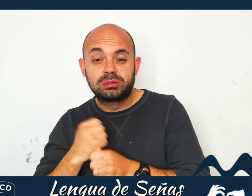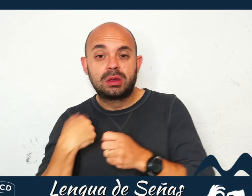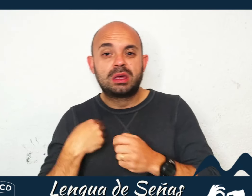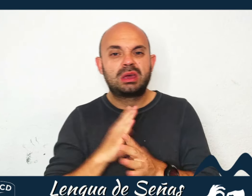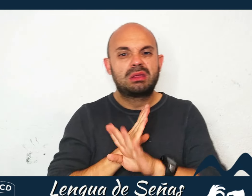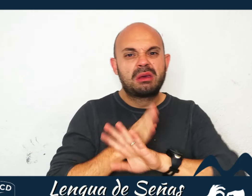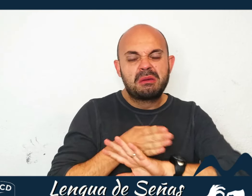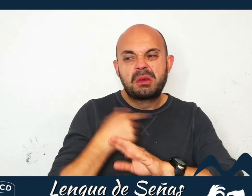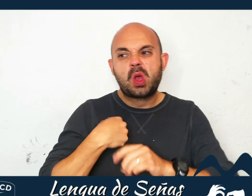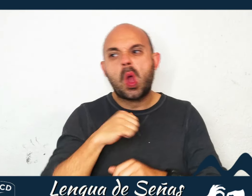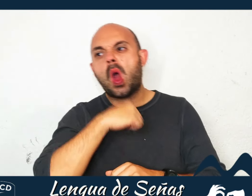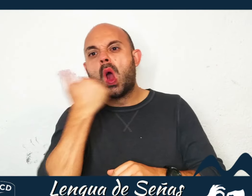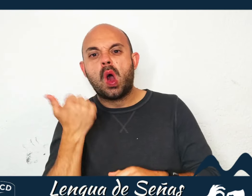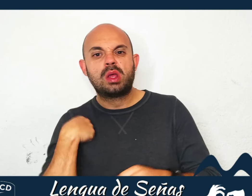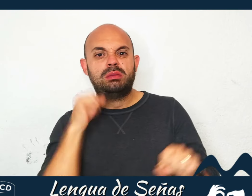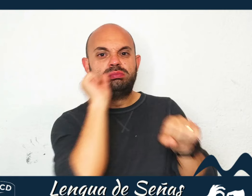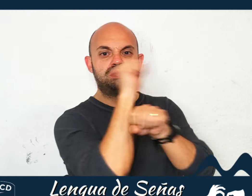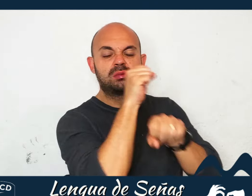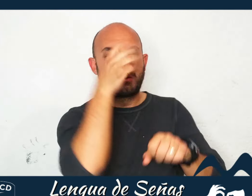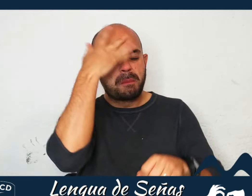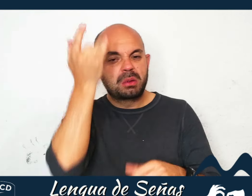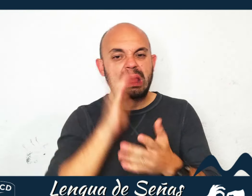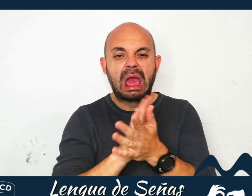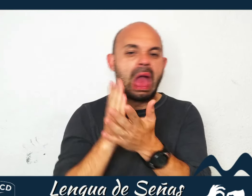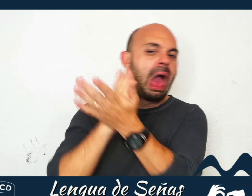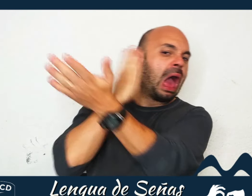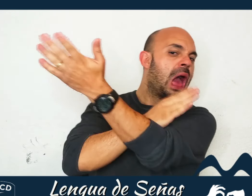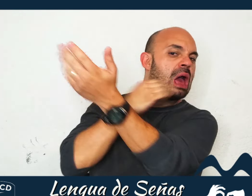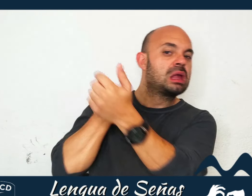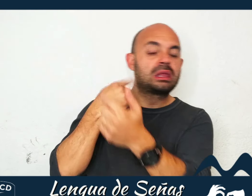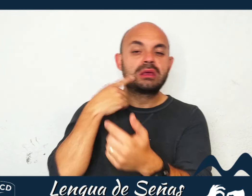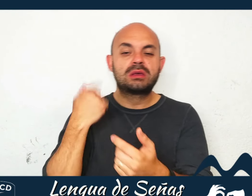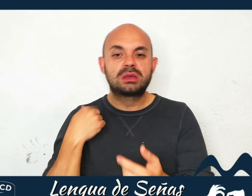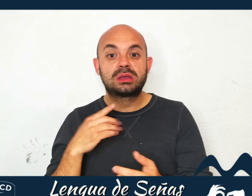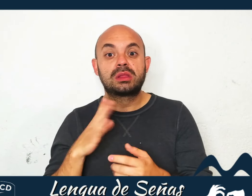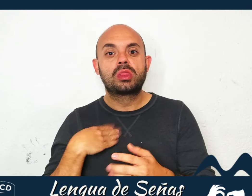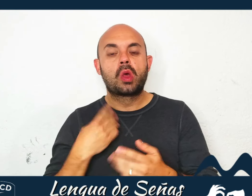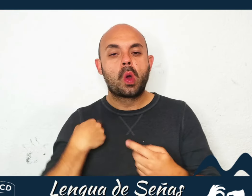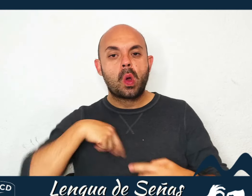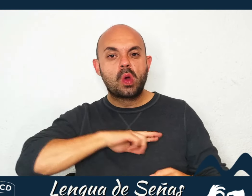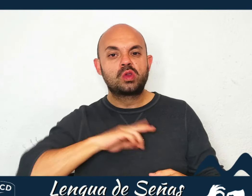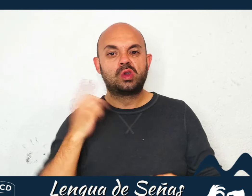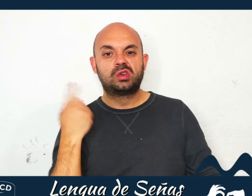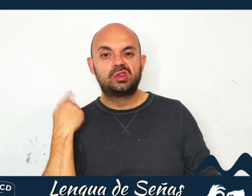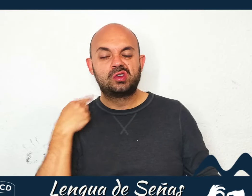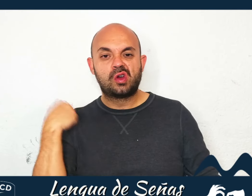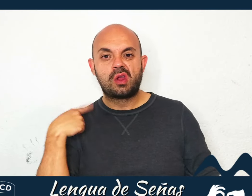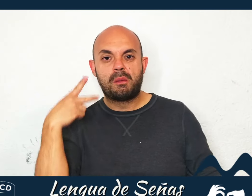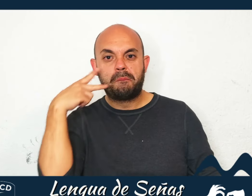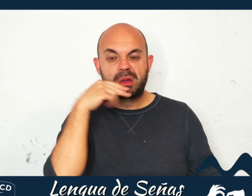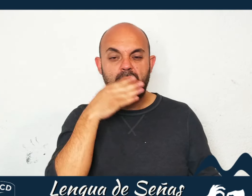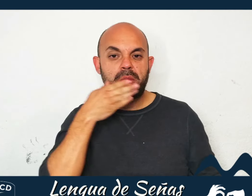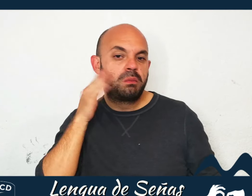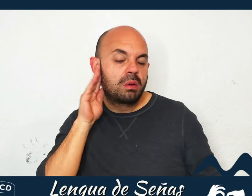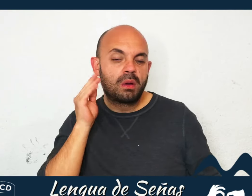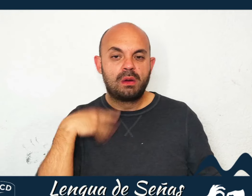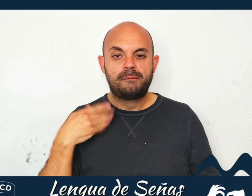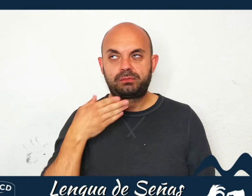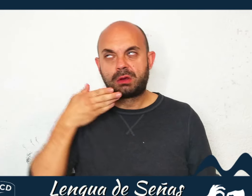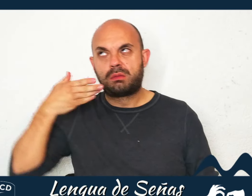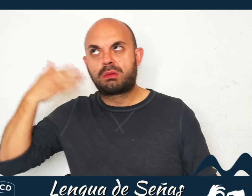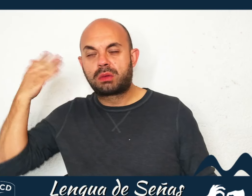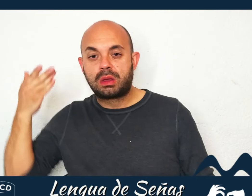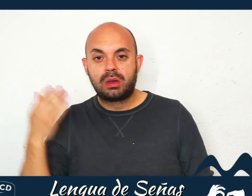nada no nos trae beneficio. Antes, tal vez nos daría la oportunidad de perder algo. Vamos a ver lo que el pasaje nos dice hoy